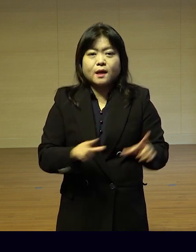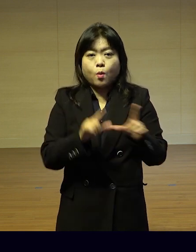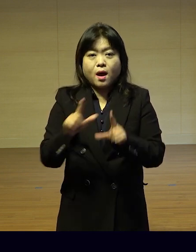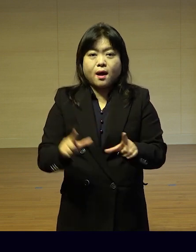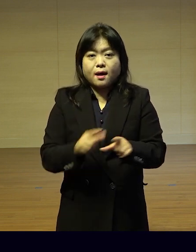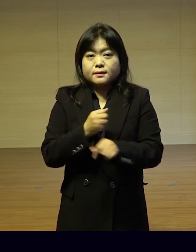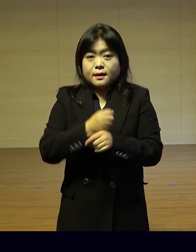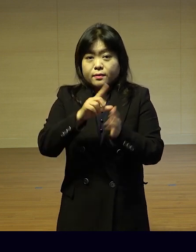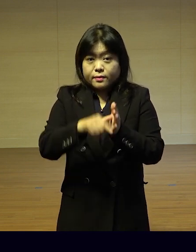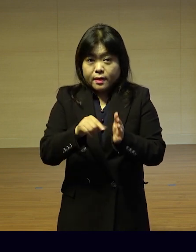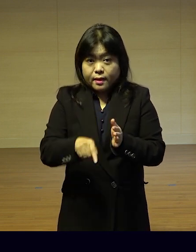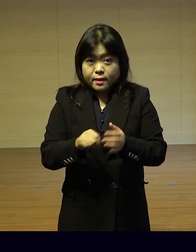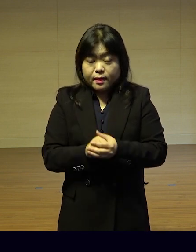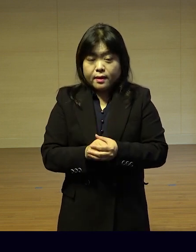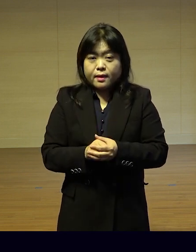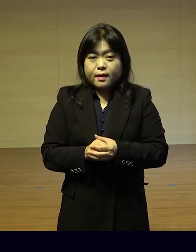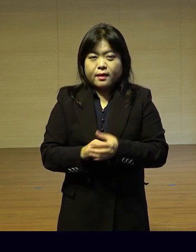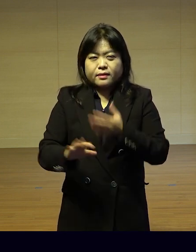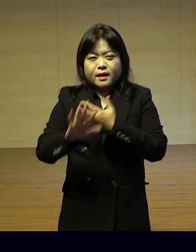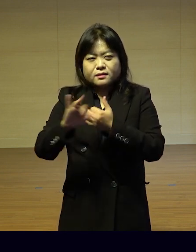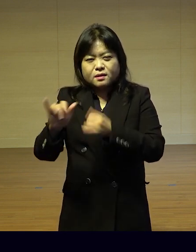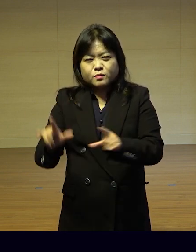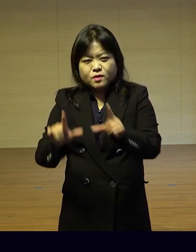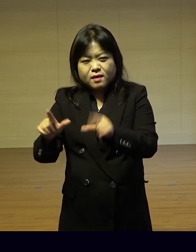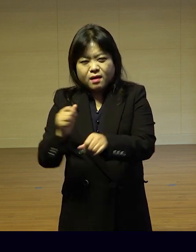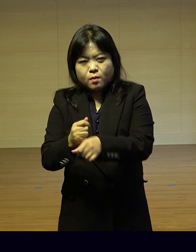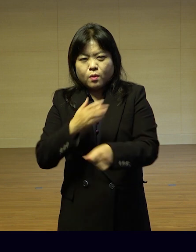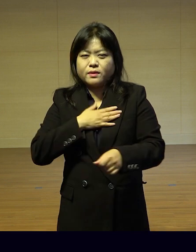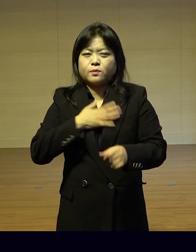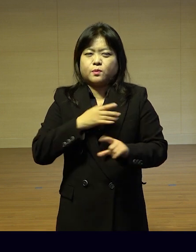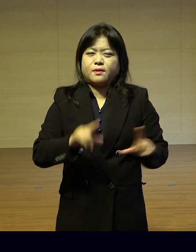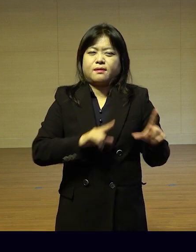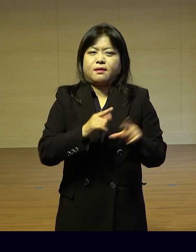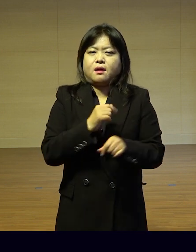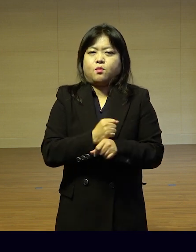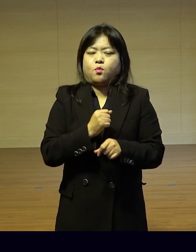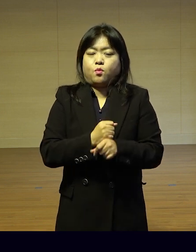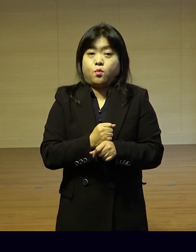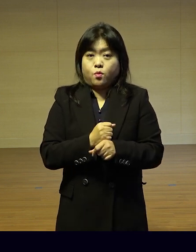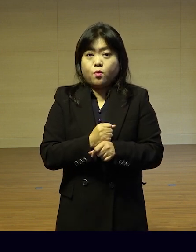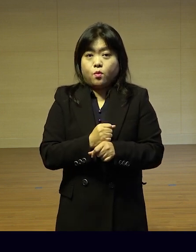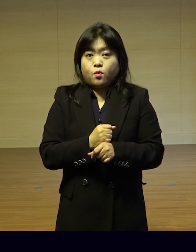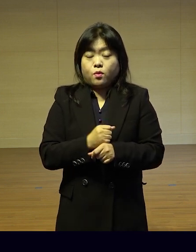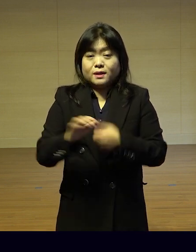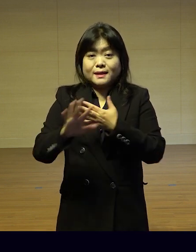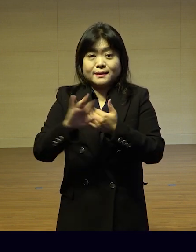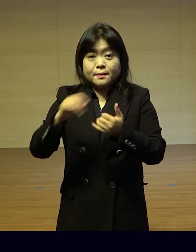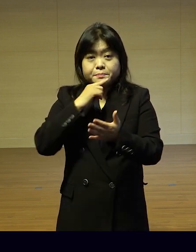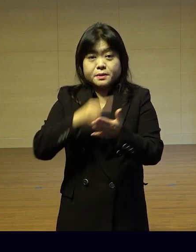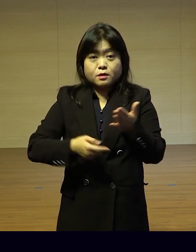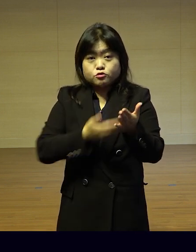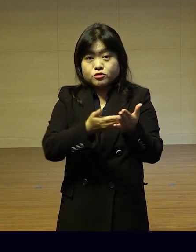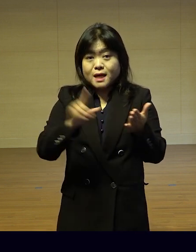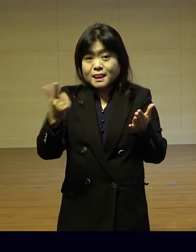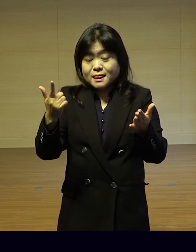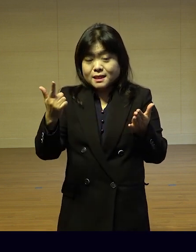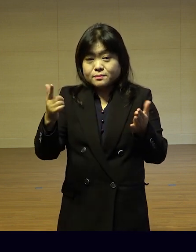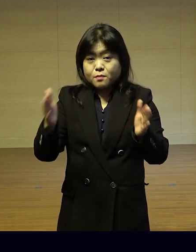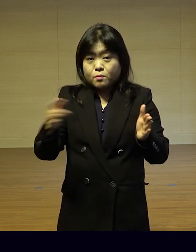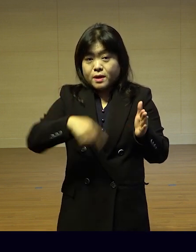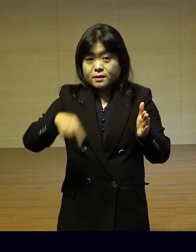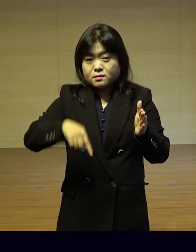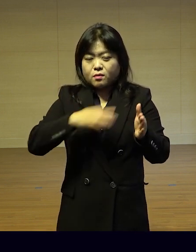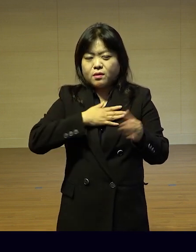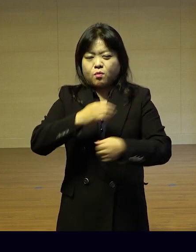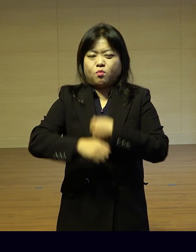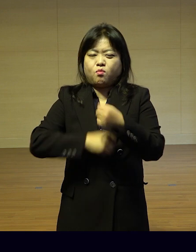때 남도 살게 하고 나도 살게 한다. 그러니까 타인에게 피해가 되지 않은 범위 안에서 내가 하고